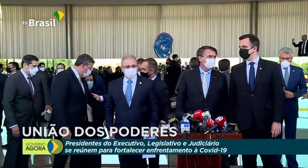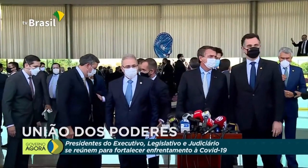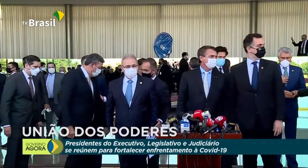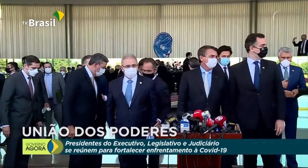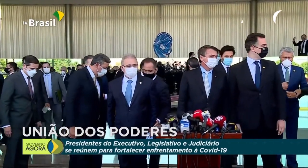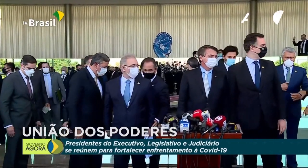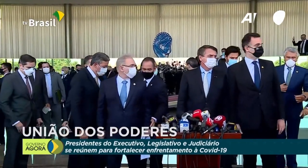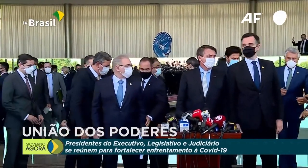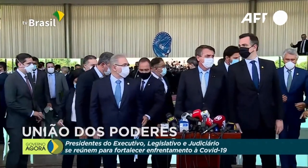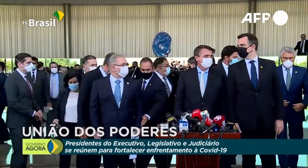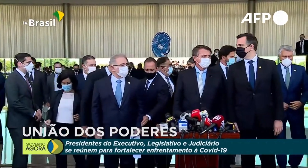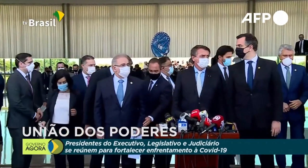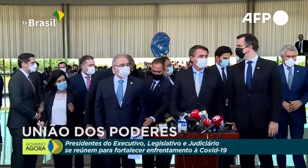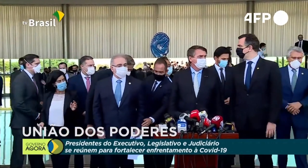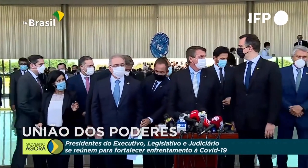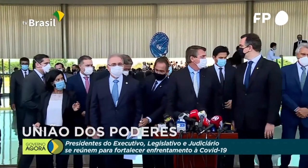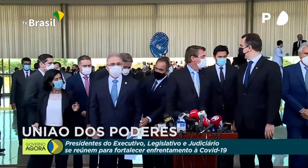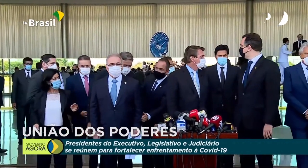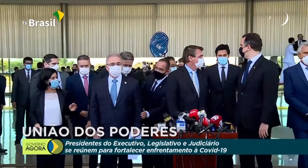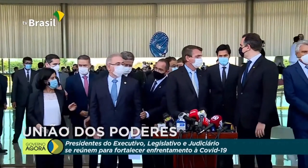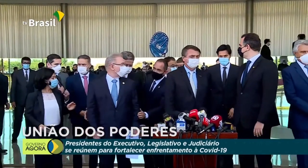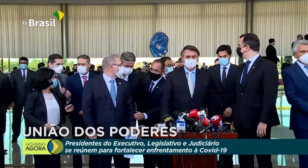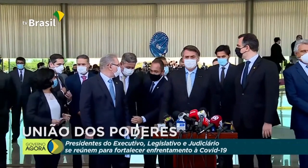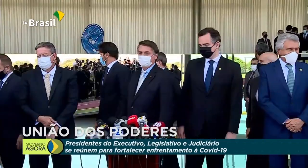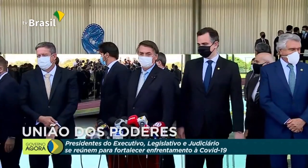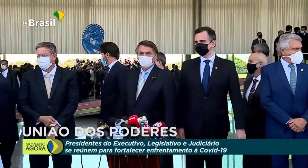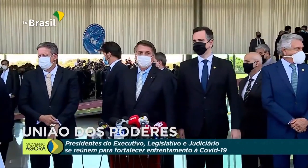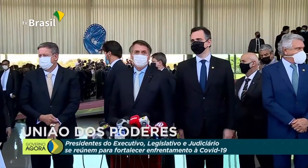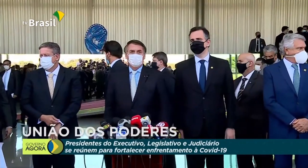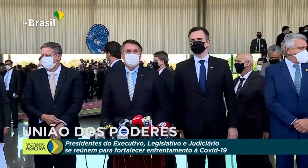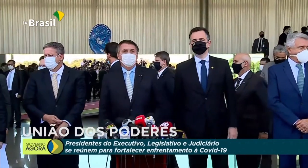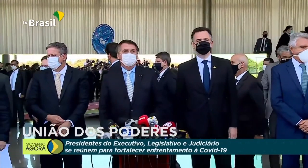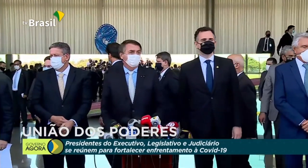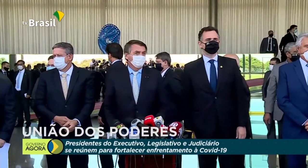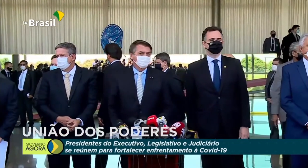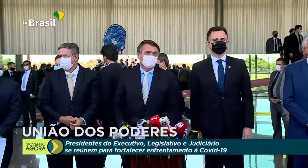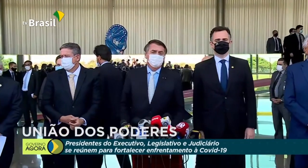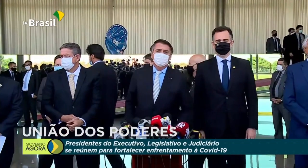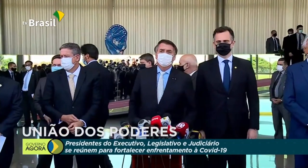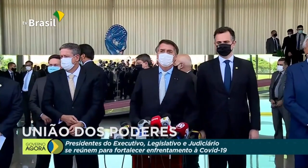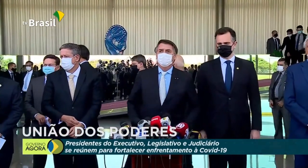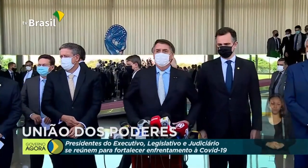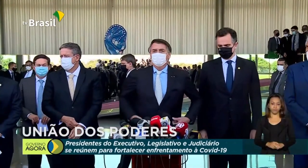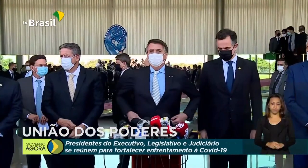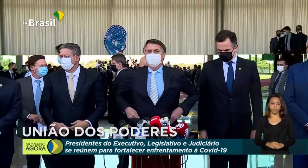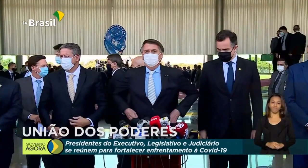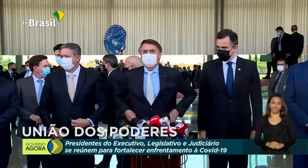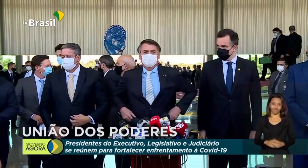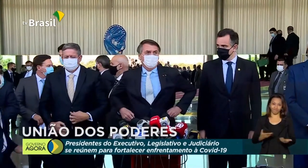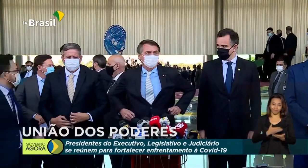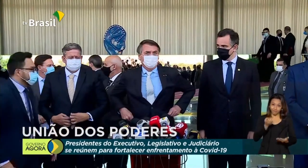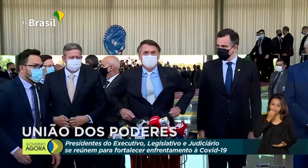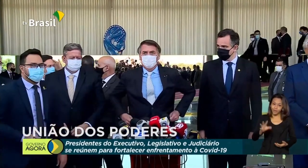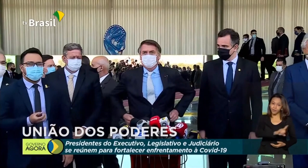O presidente Jair Bolsonaro informou nesta quarta-feira a criação de um comitê de crise contra a Covid-19. A iniciativa ocorre depois